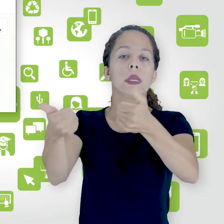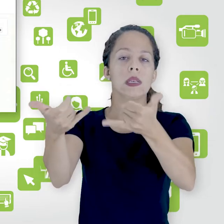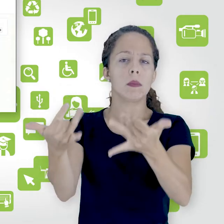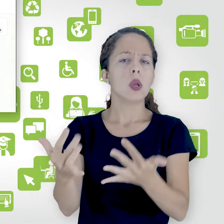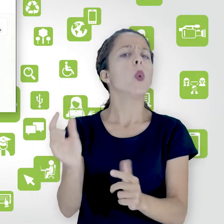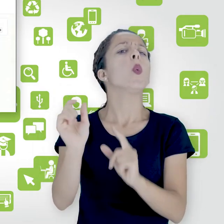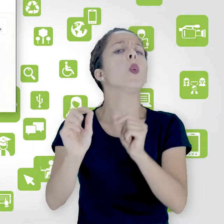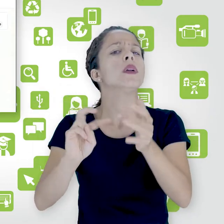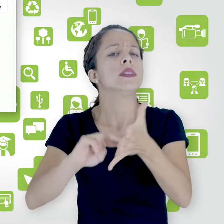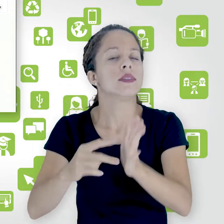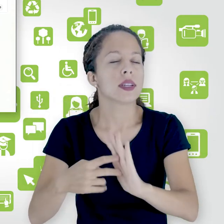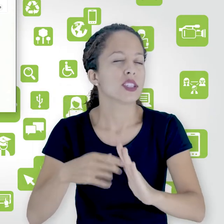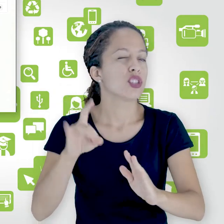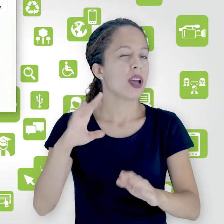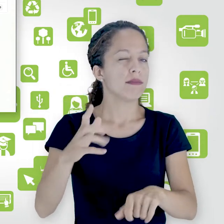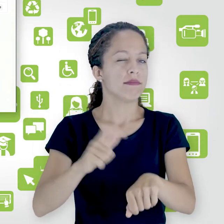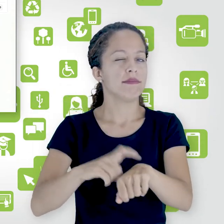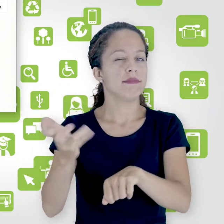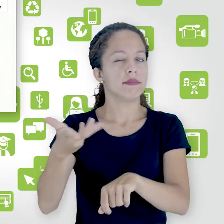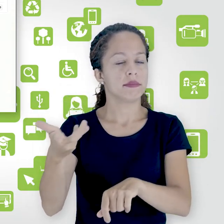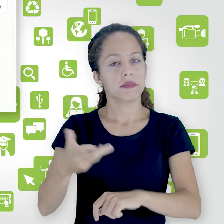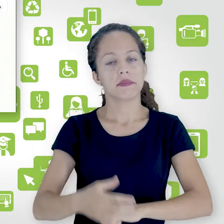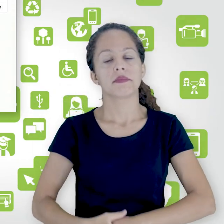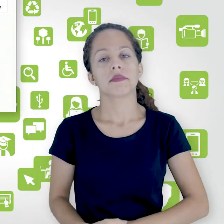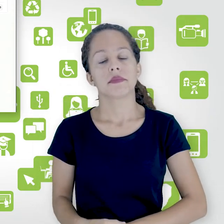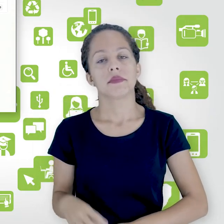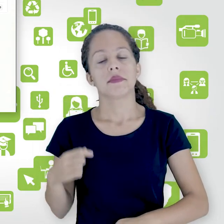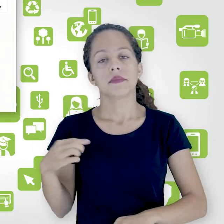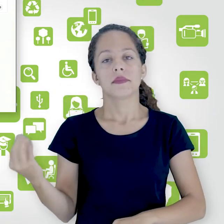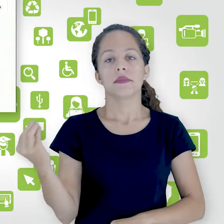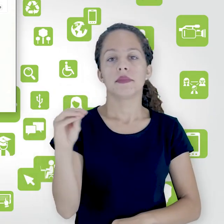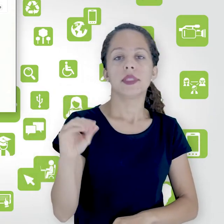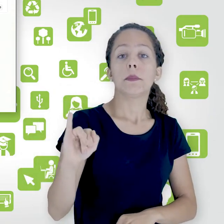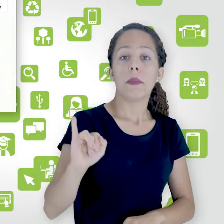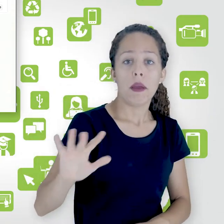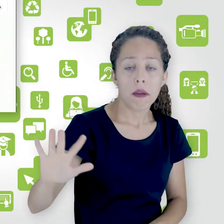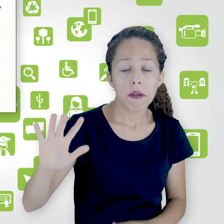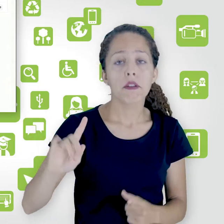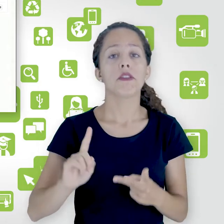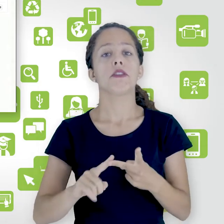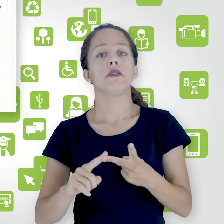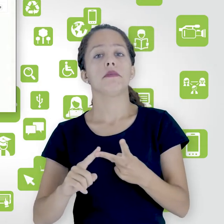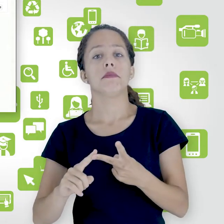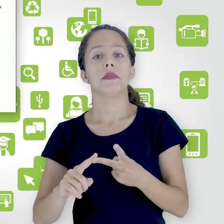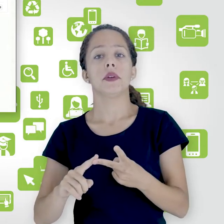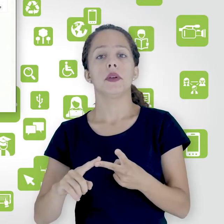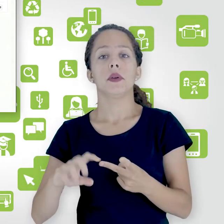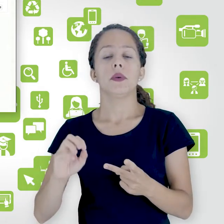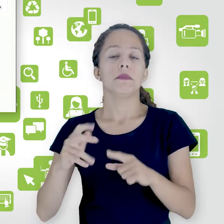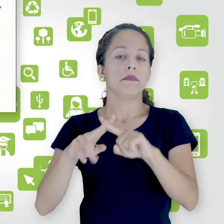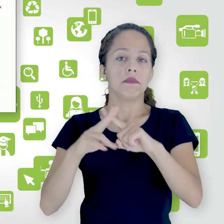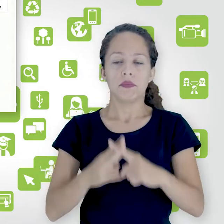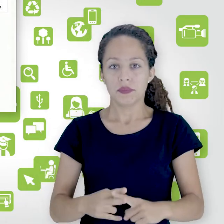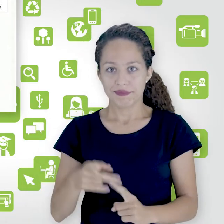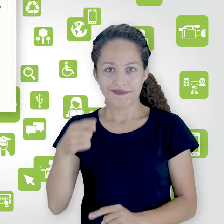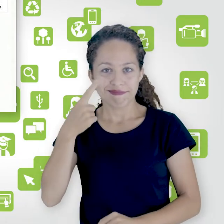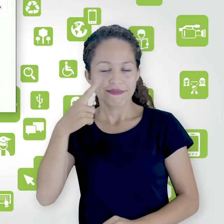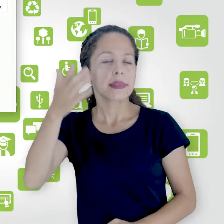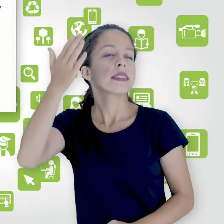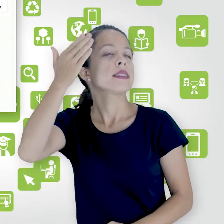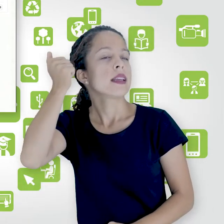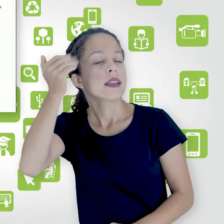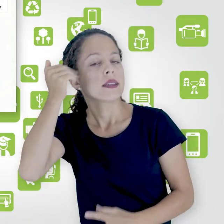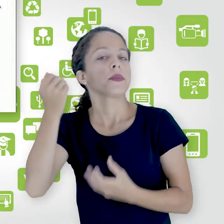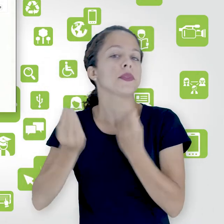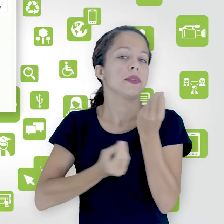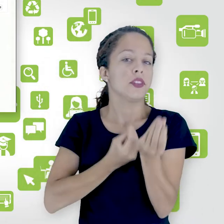Aqui só para agilizar. E eu posso incluir uma imagem, posso expandir aqui o editor, como vocês já sabem, eu